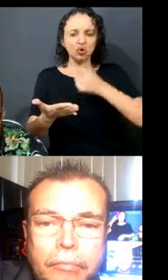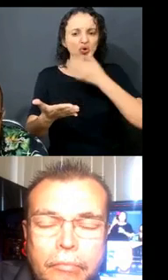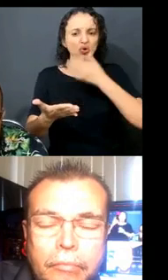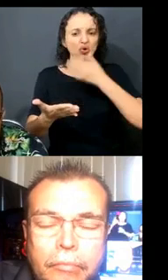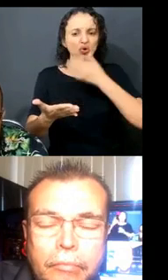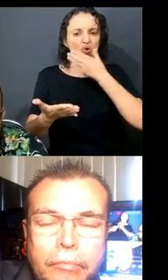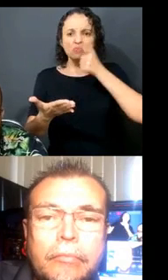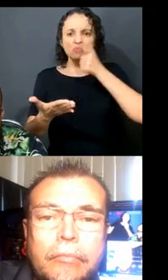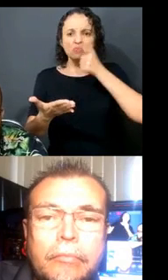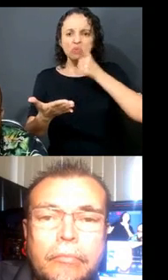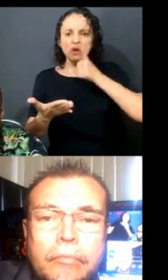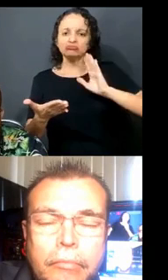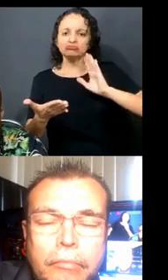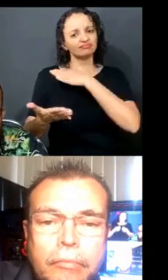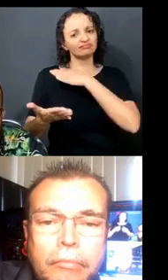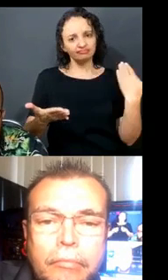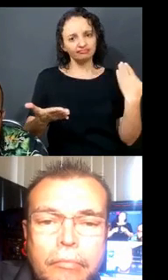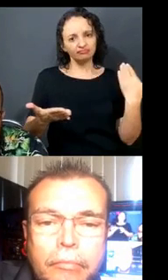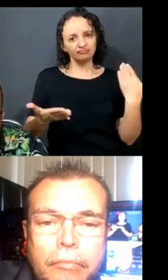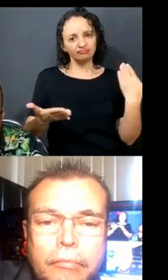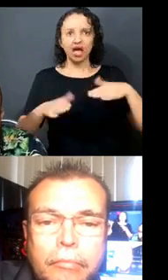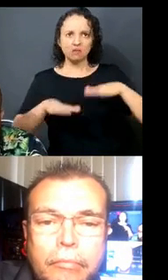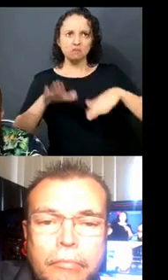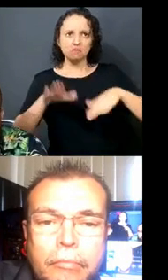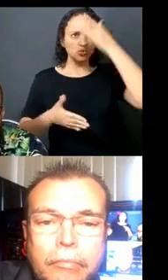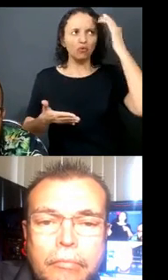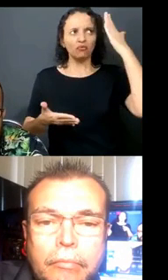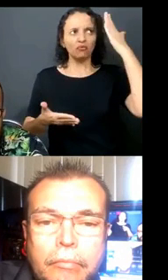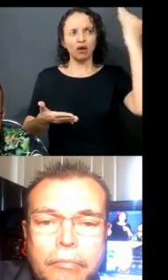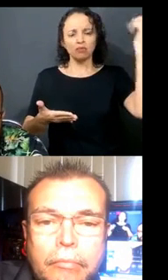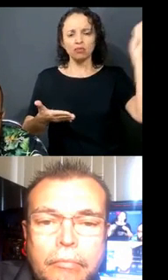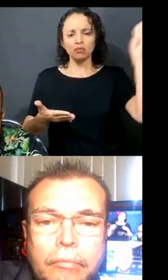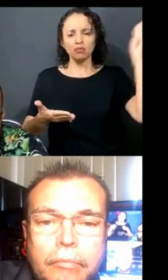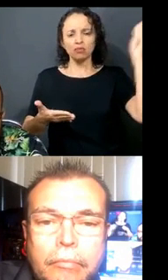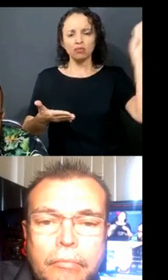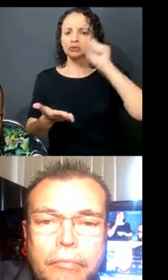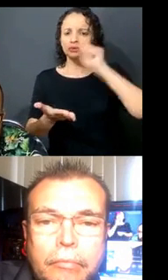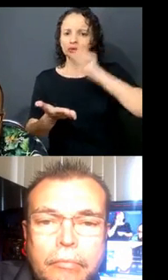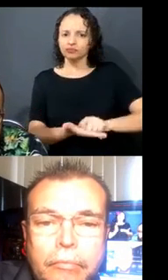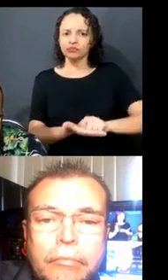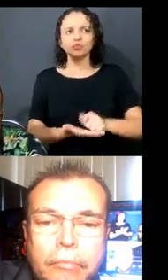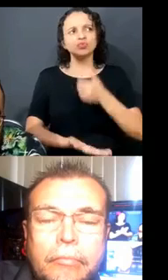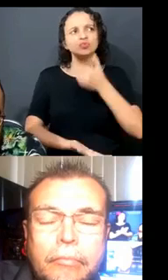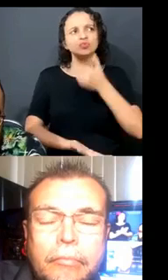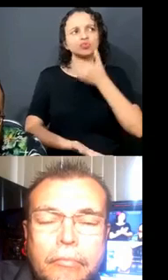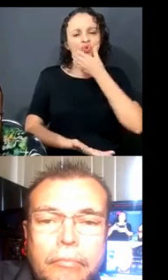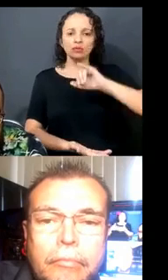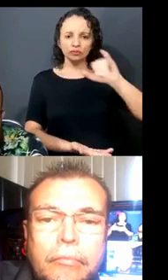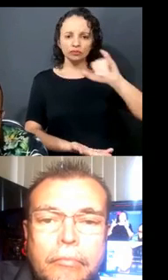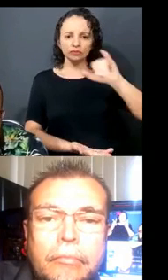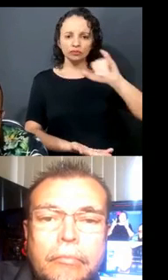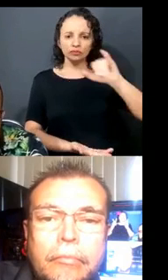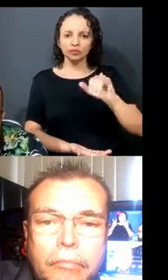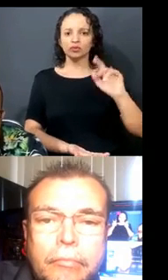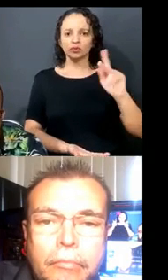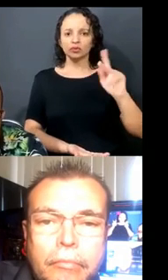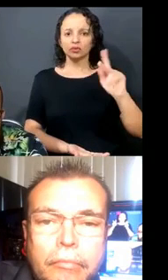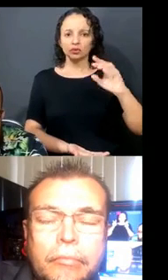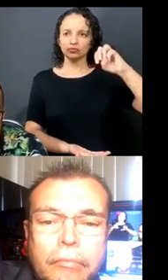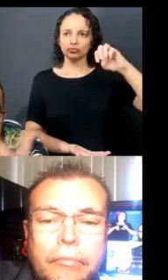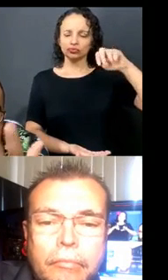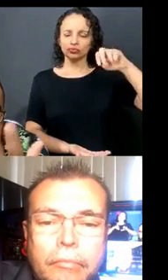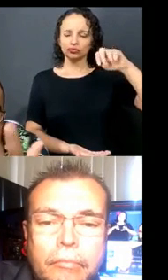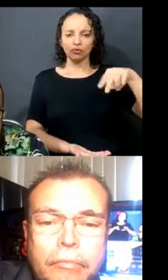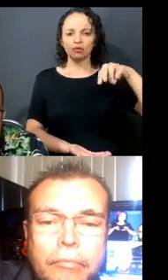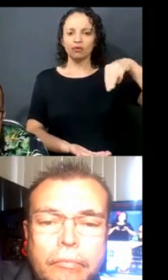Não é? Uhum. Outras vezes, um grande escritor, vamos pegar John Maxwell, não é? Que eu gosto muito da